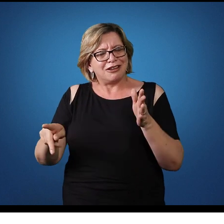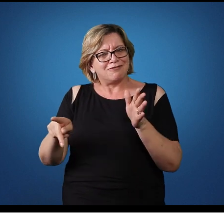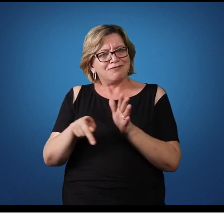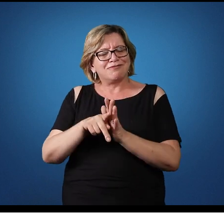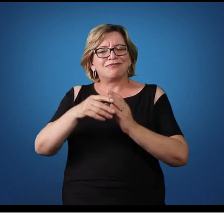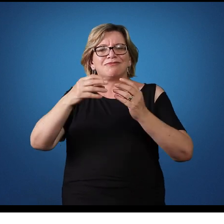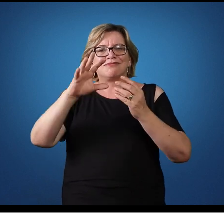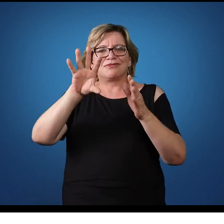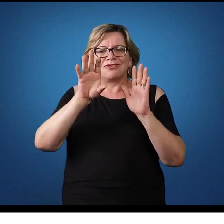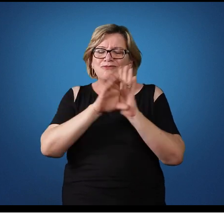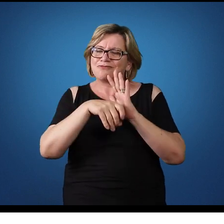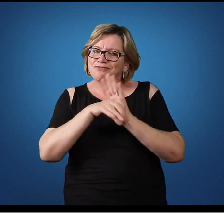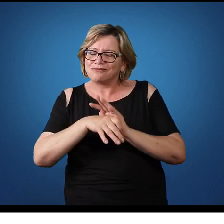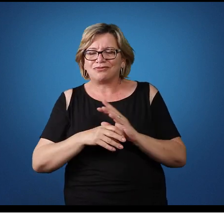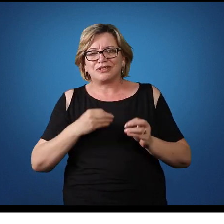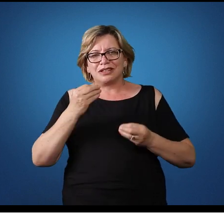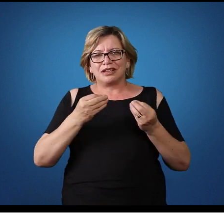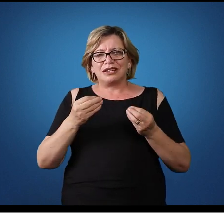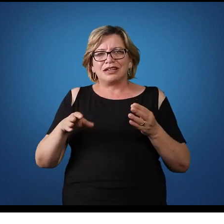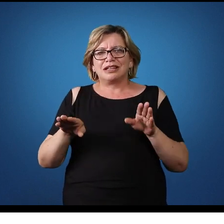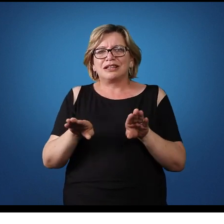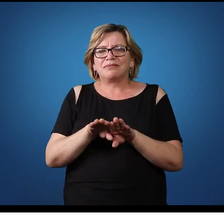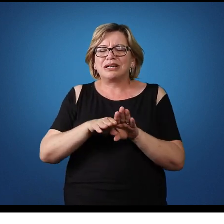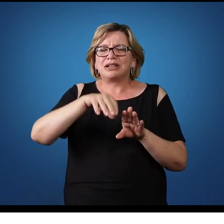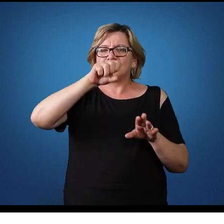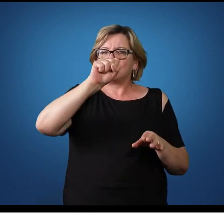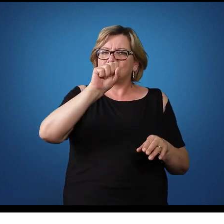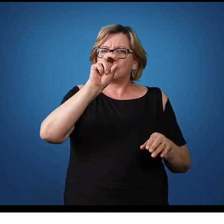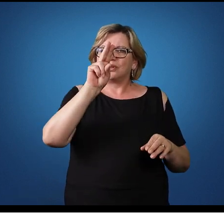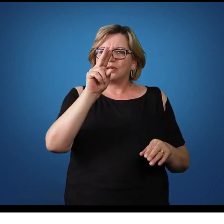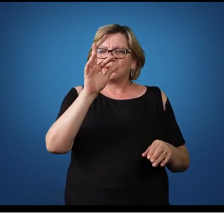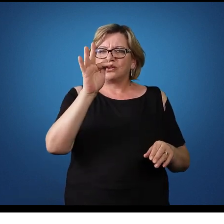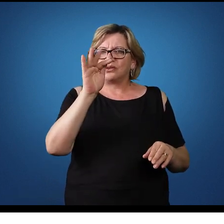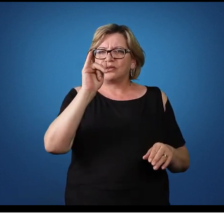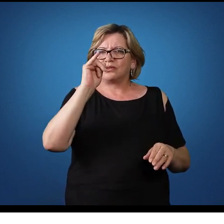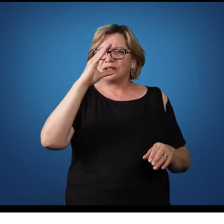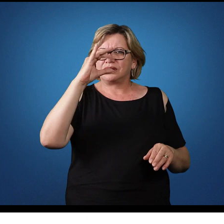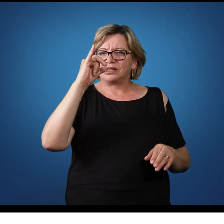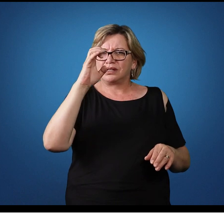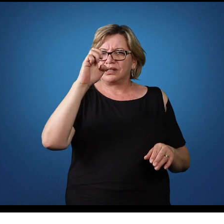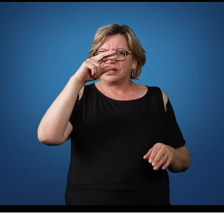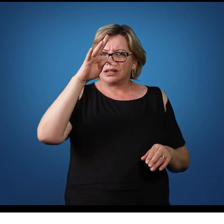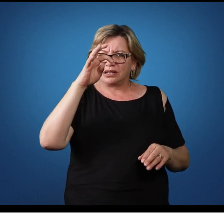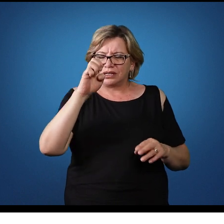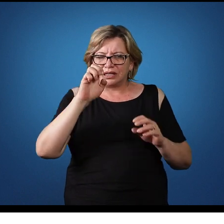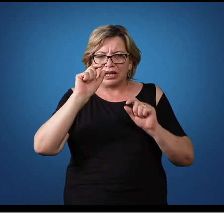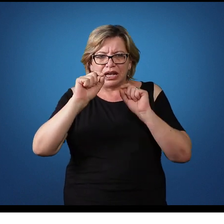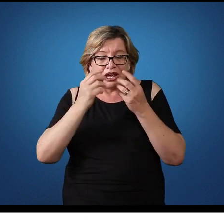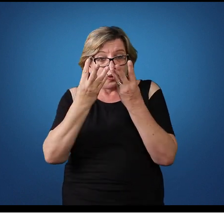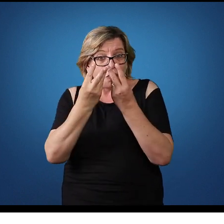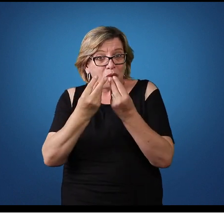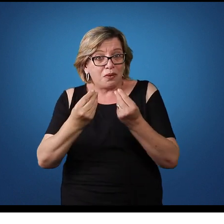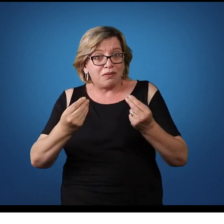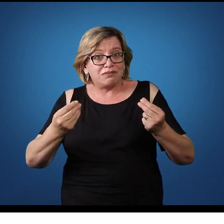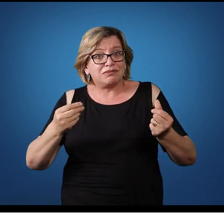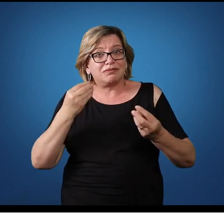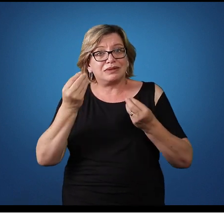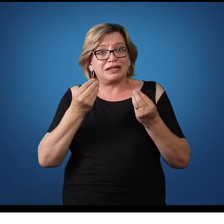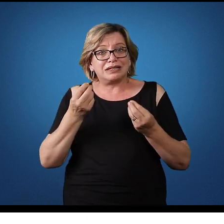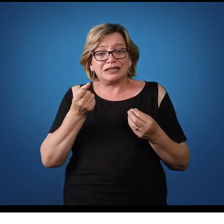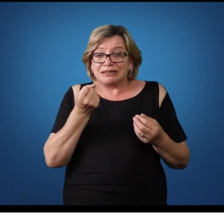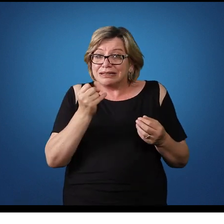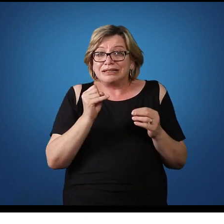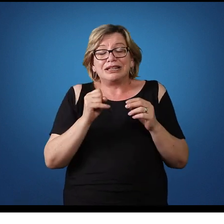tipo. E uma condição suficiente é aquela condição, aquela propriedade, aquela qualidade que, se